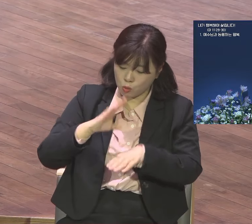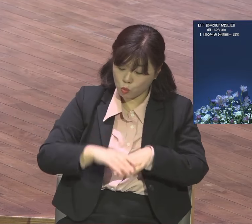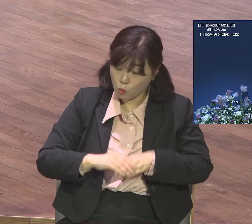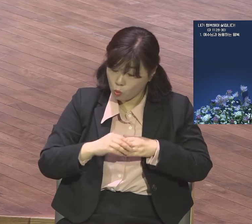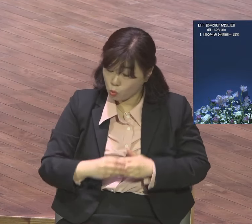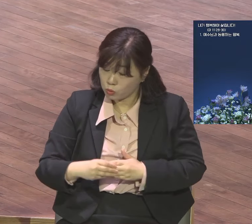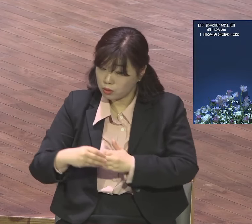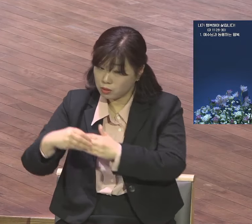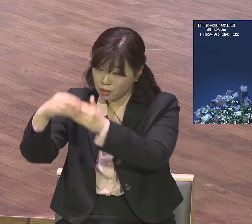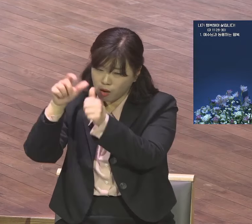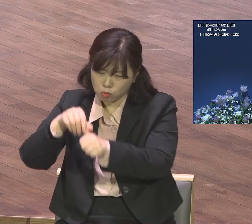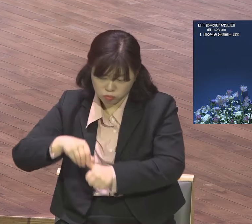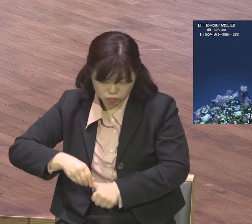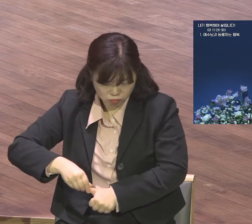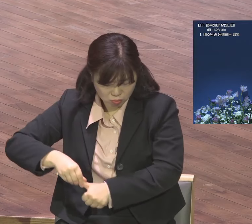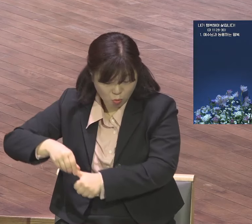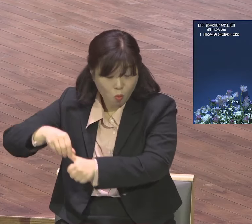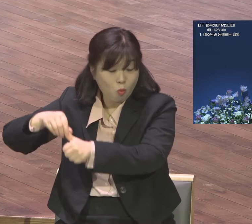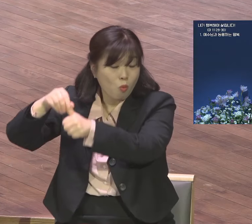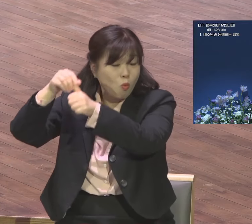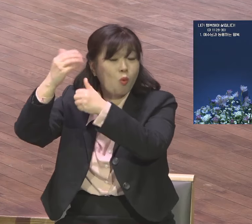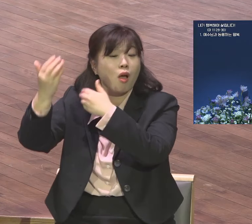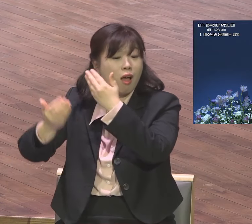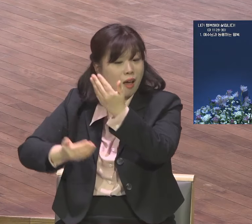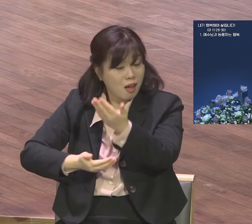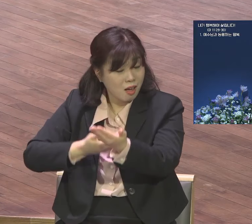손잡고 날